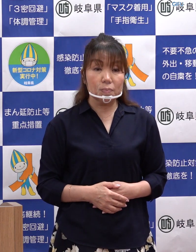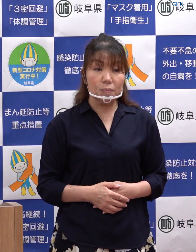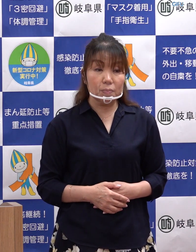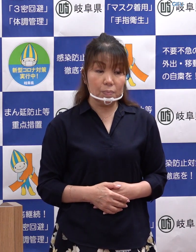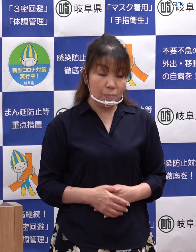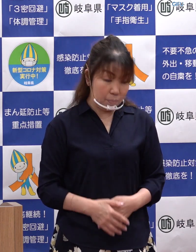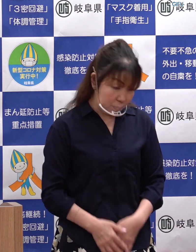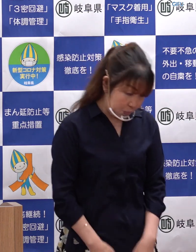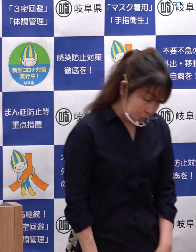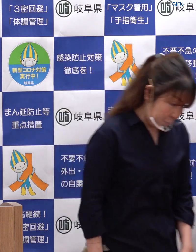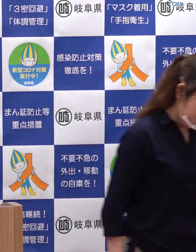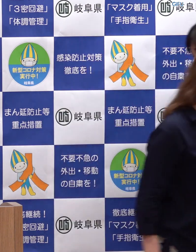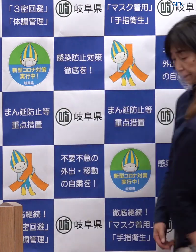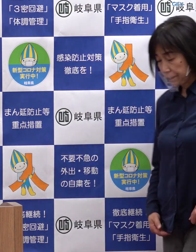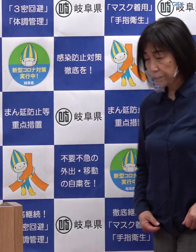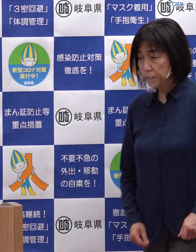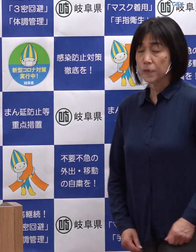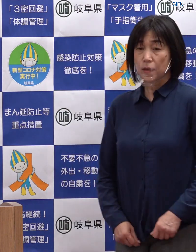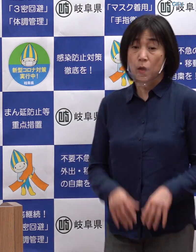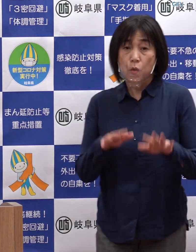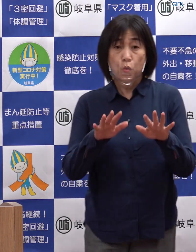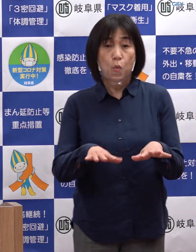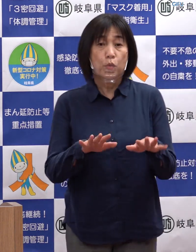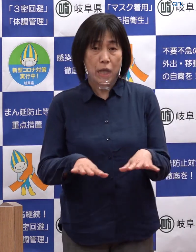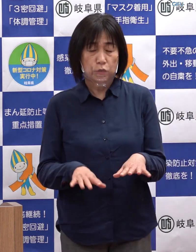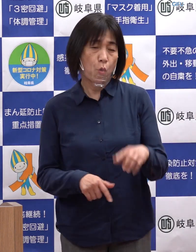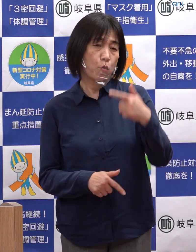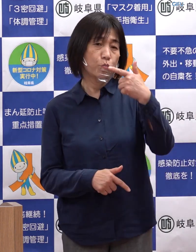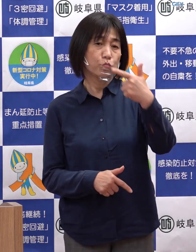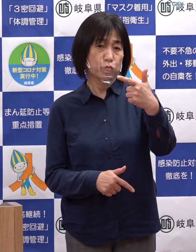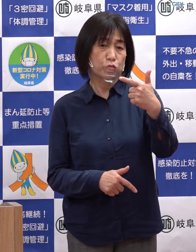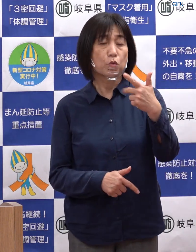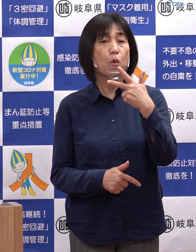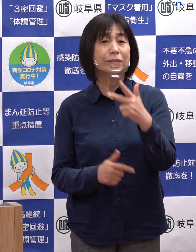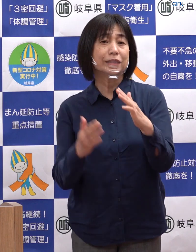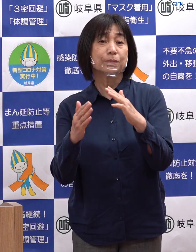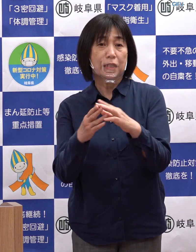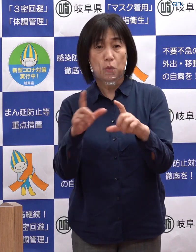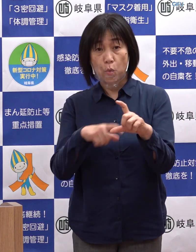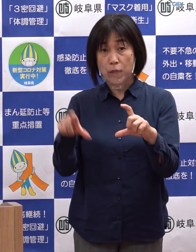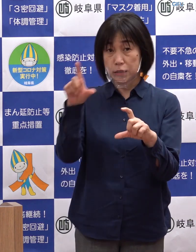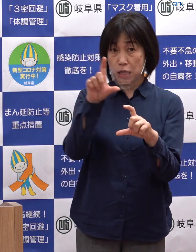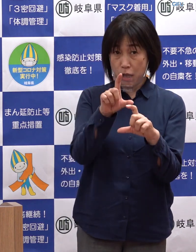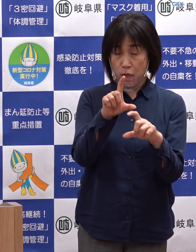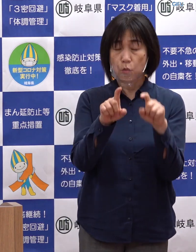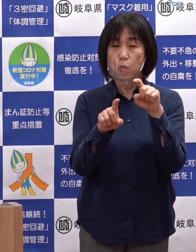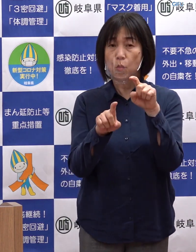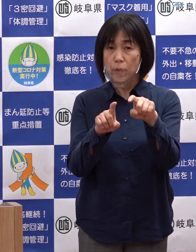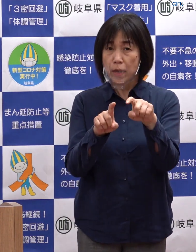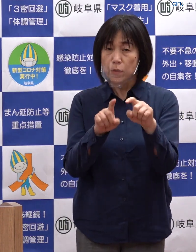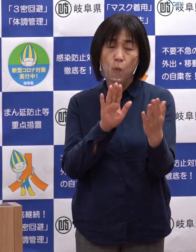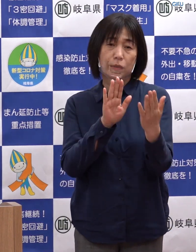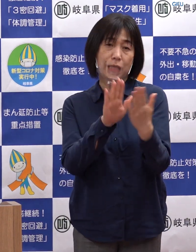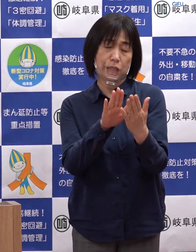今回の6つの市町への拡大については、当該市町の